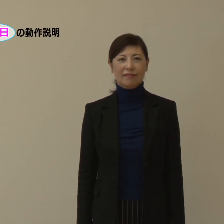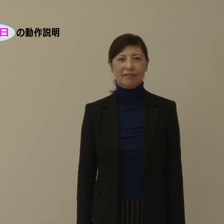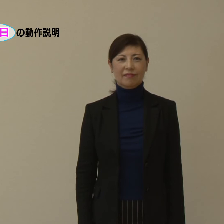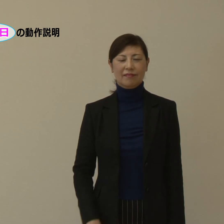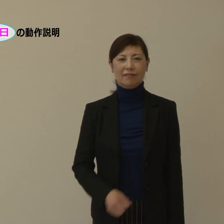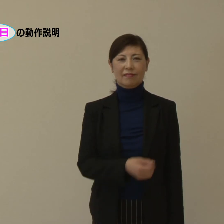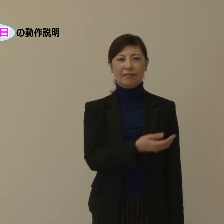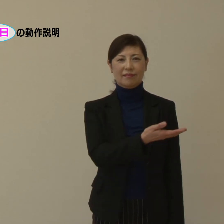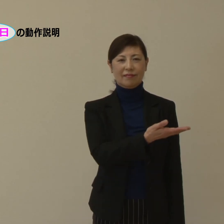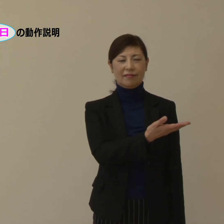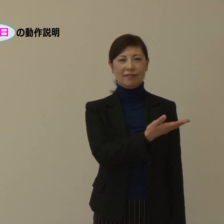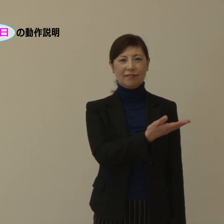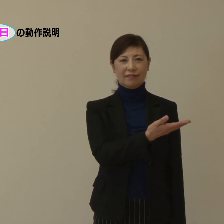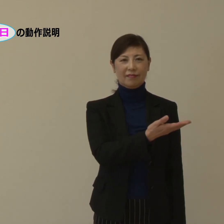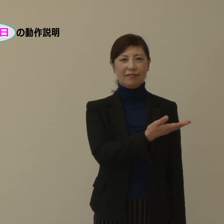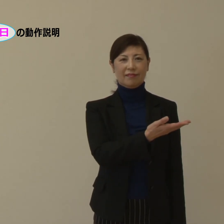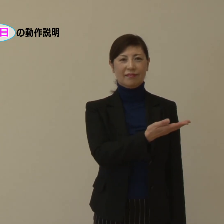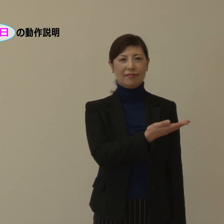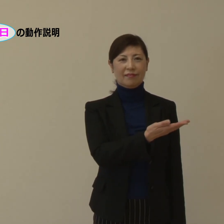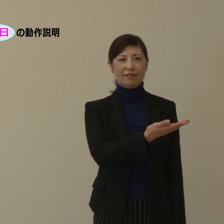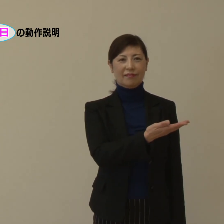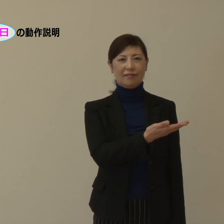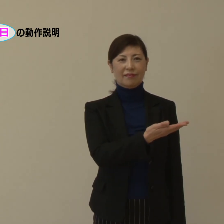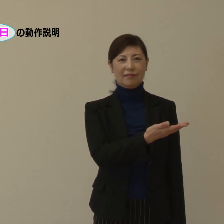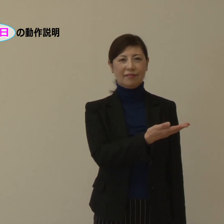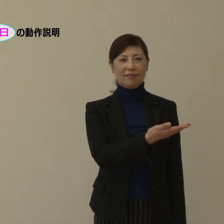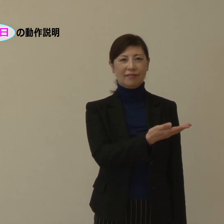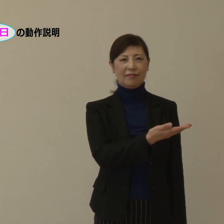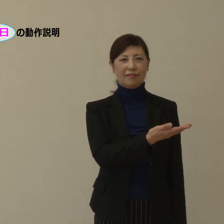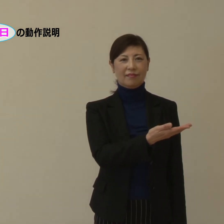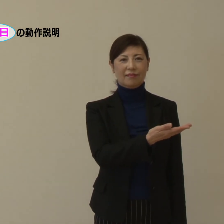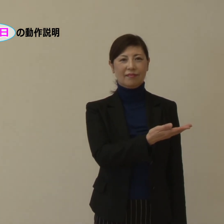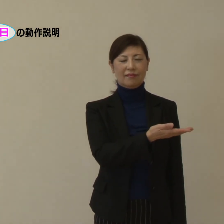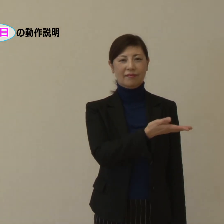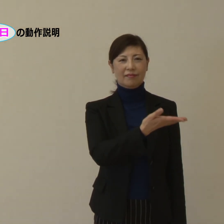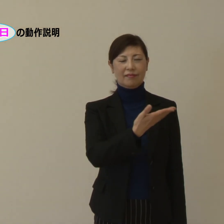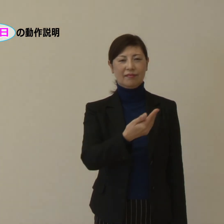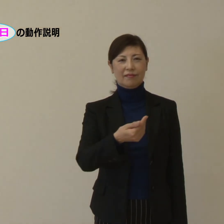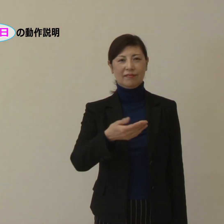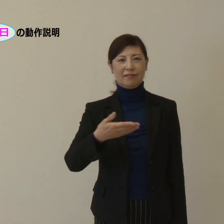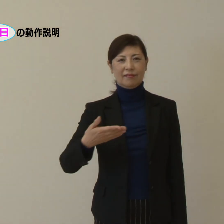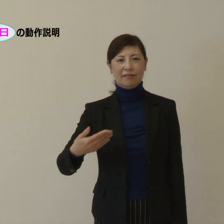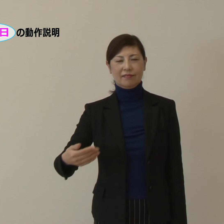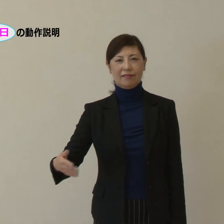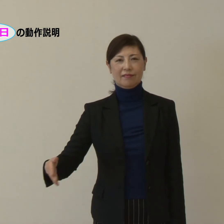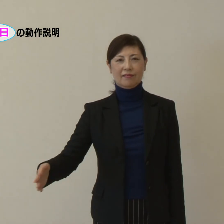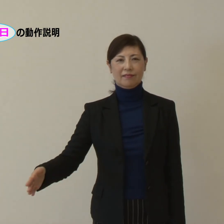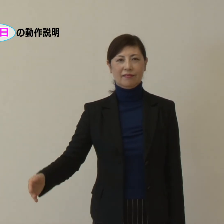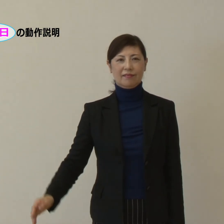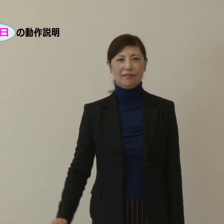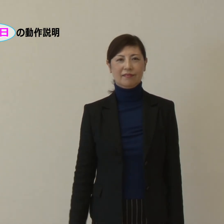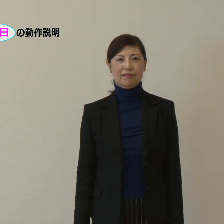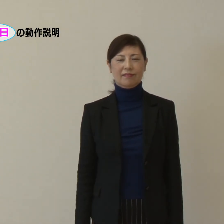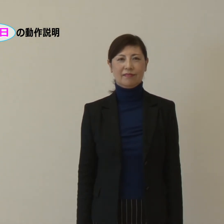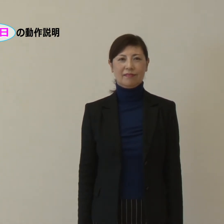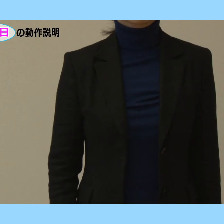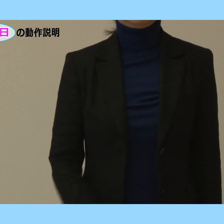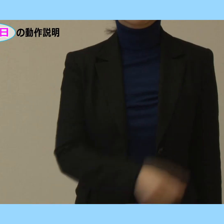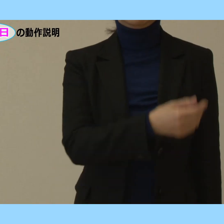にして波のようにゆらゆらと左から右下に移動させます。水が流